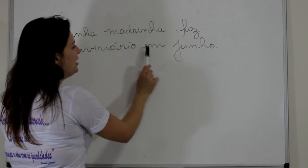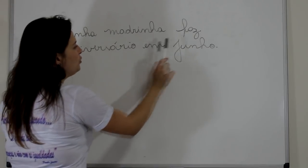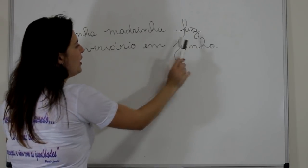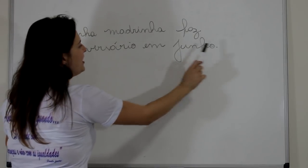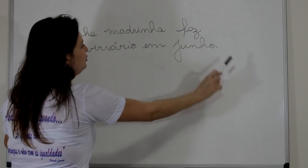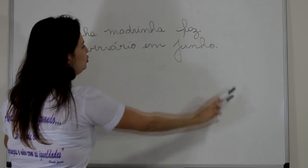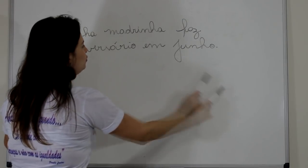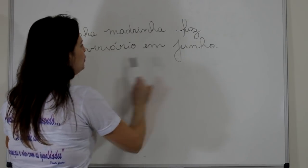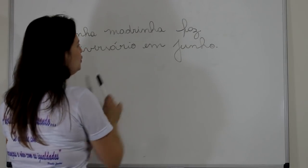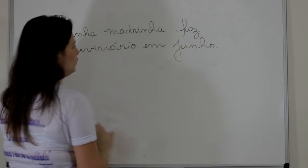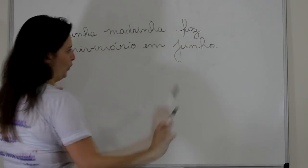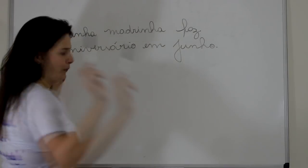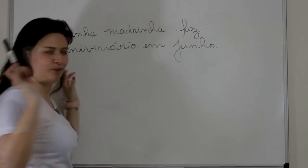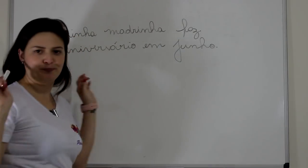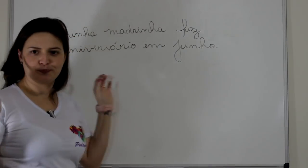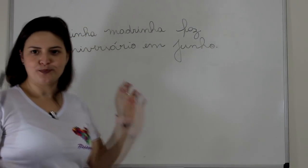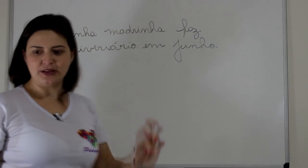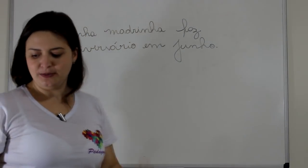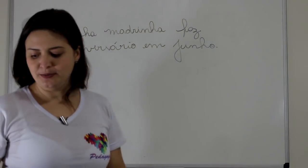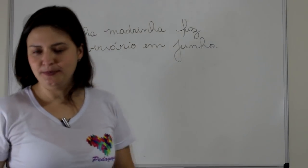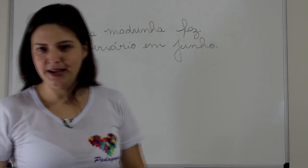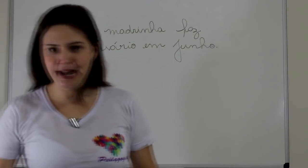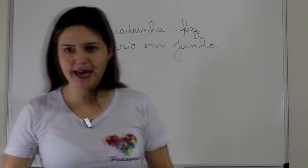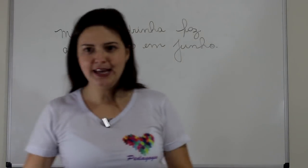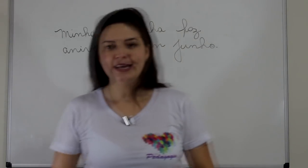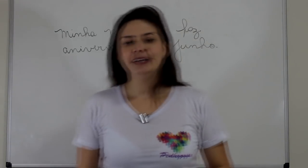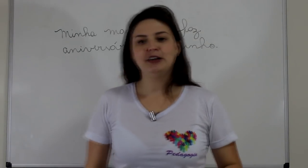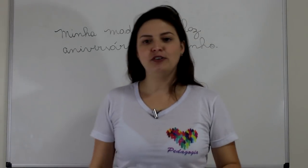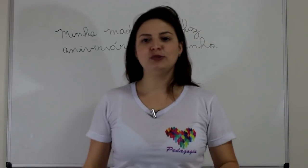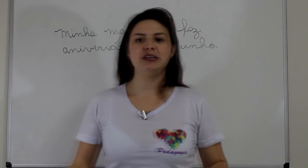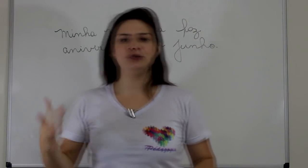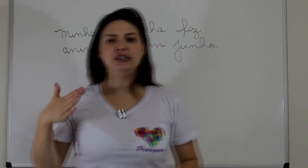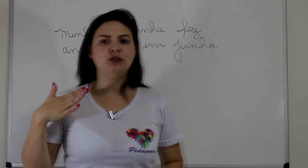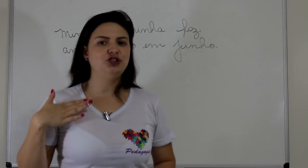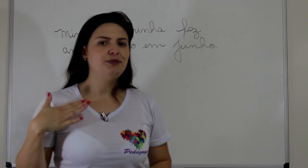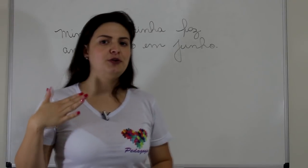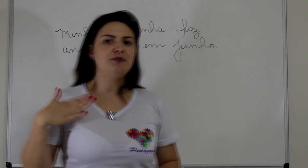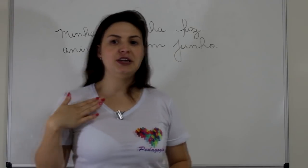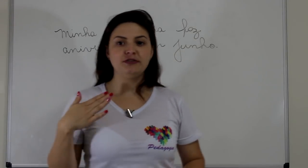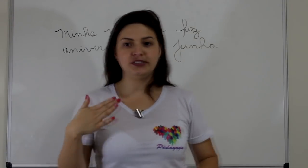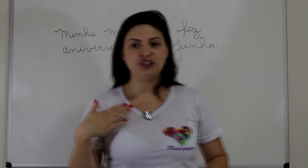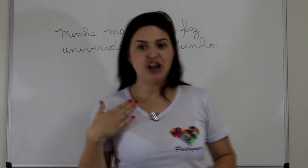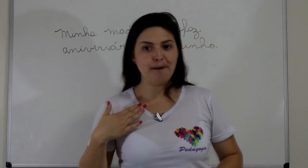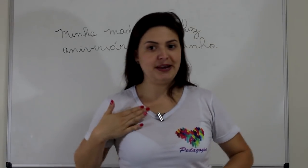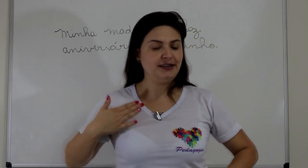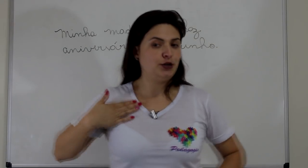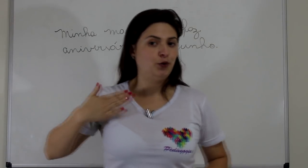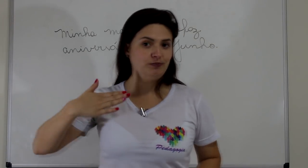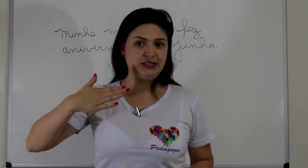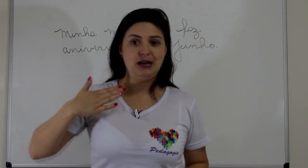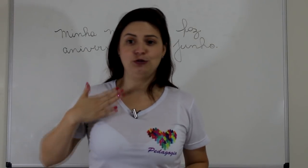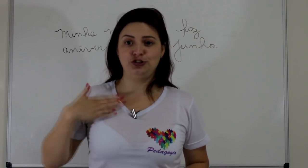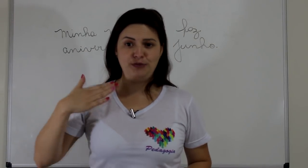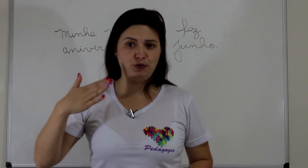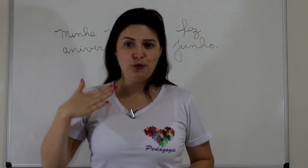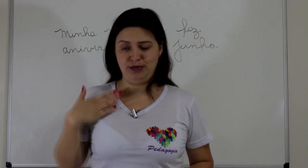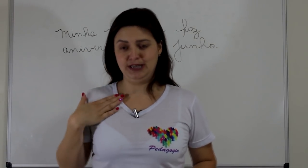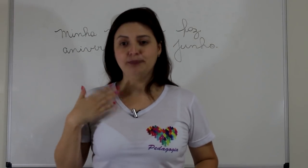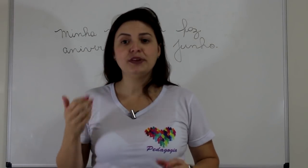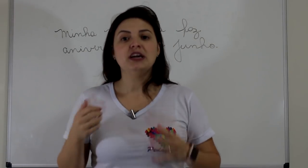aniversário em junho. Beleza? Então vamos lá, o sinal de meu e minha você já aprendeu, sinal de meu ou minha. E